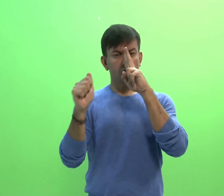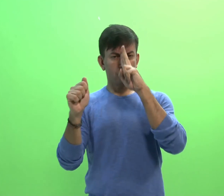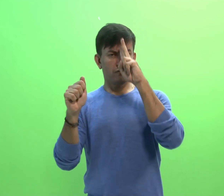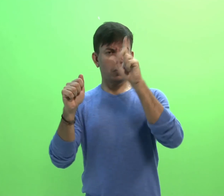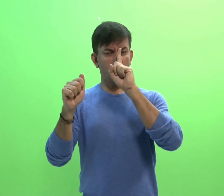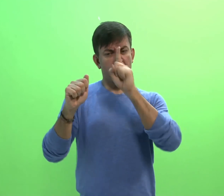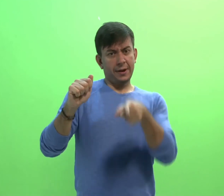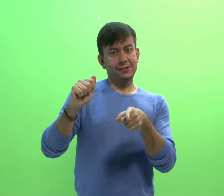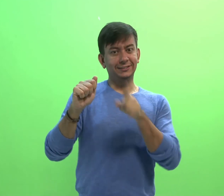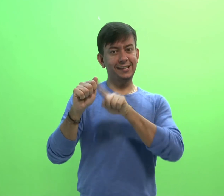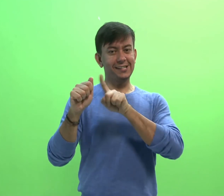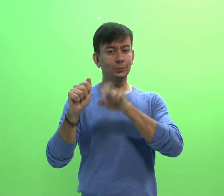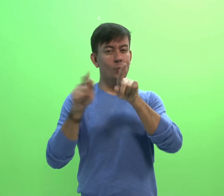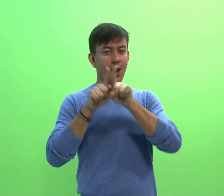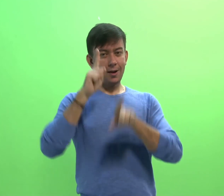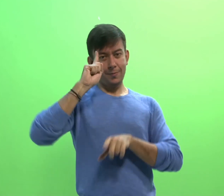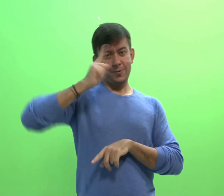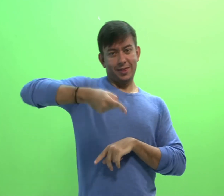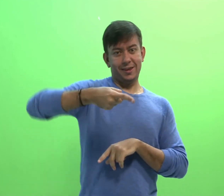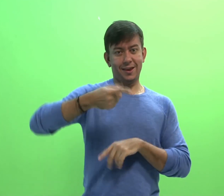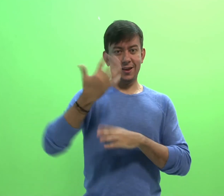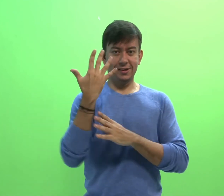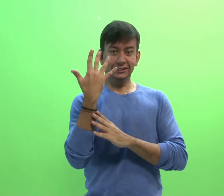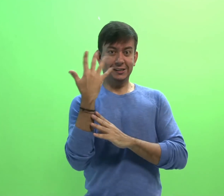a que vai realizar a ação,